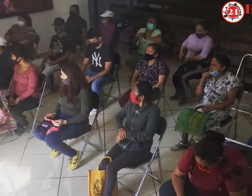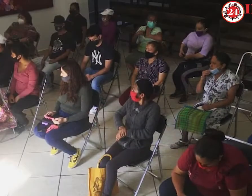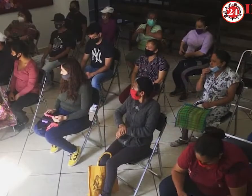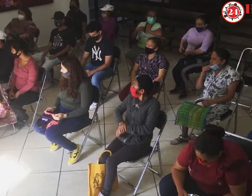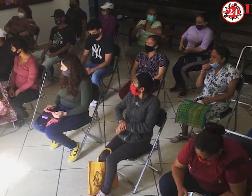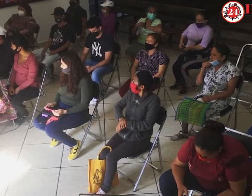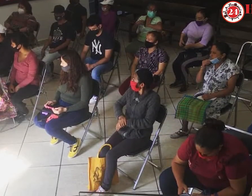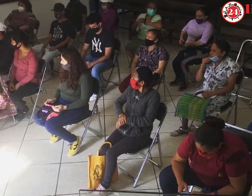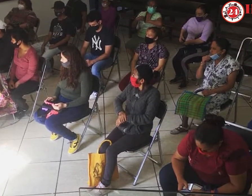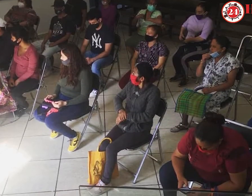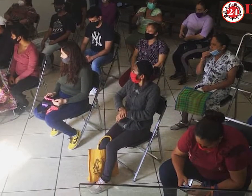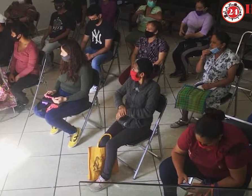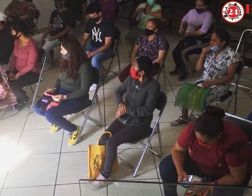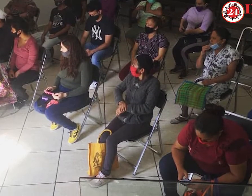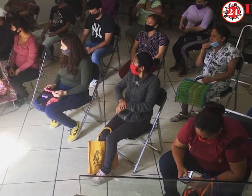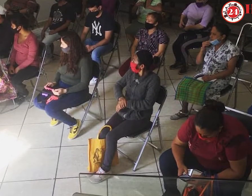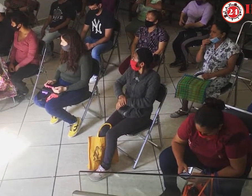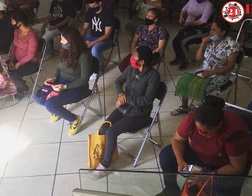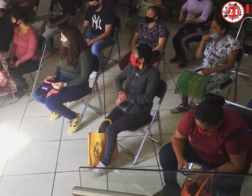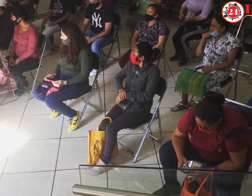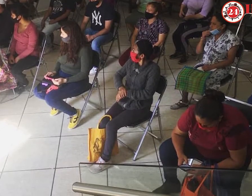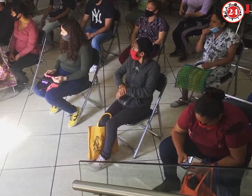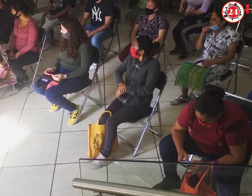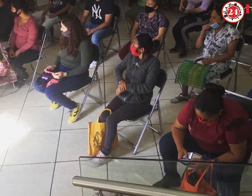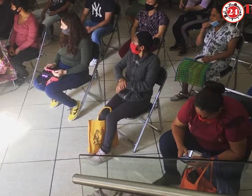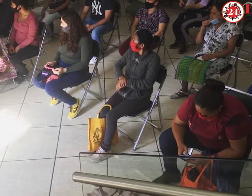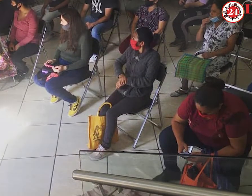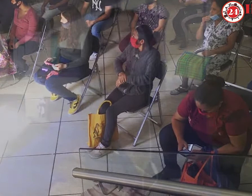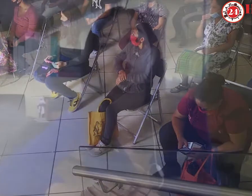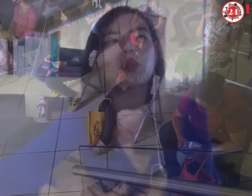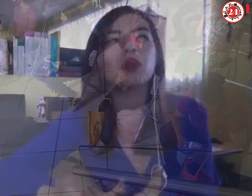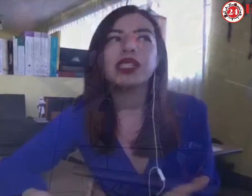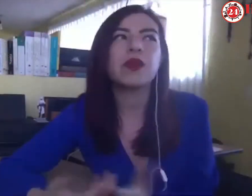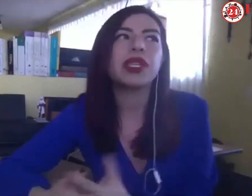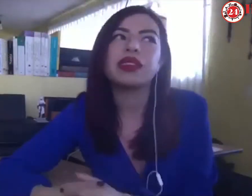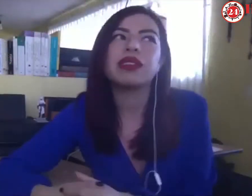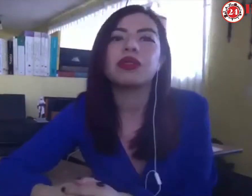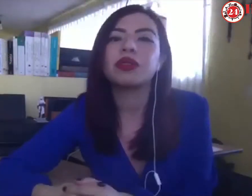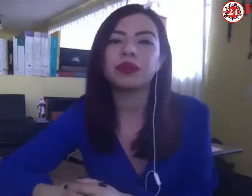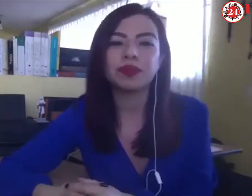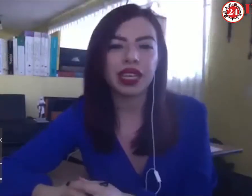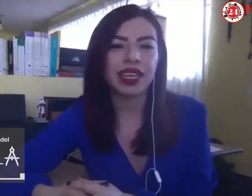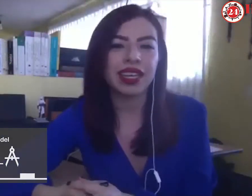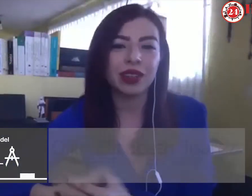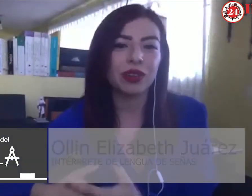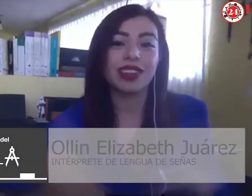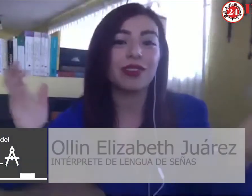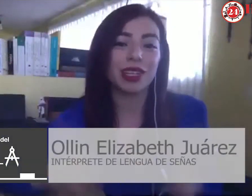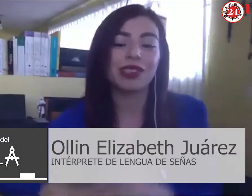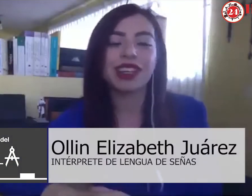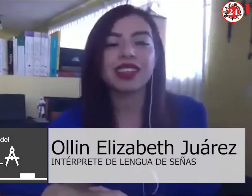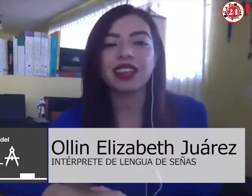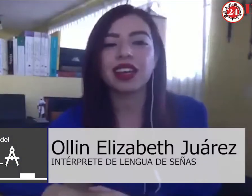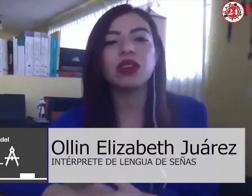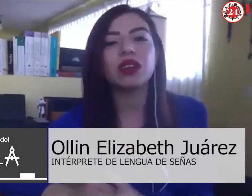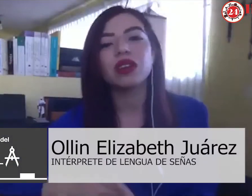de sus alumnos no tienen acceso a internet o algún dispositivo por el cual conectarse. Whatsapp ha sido lo que nos